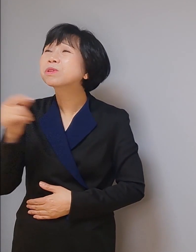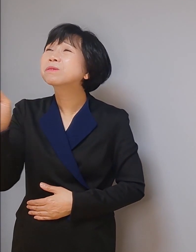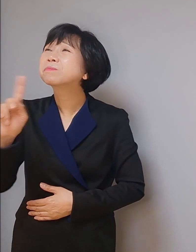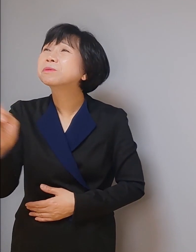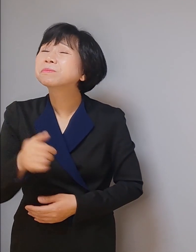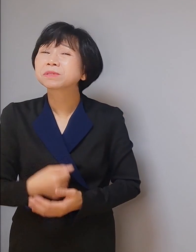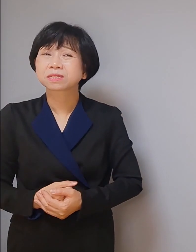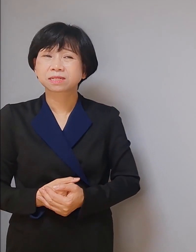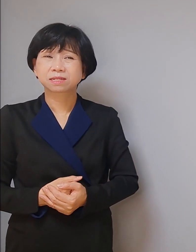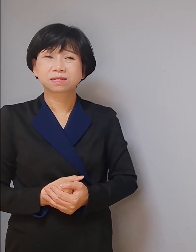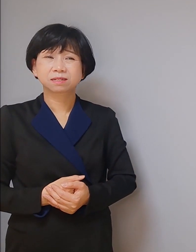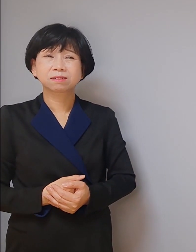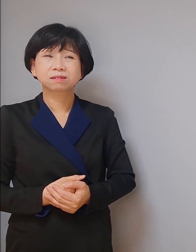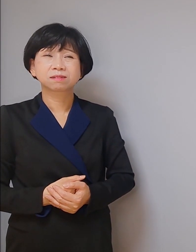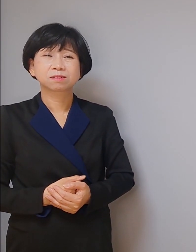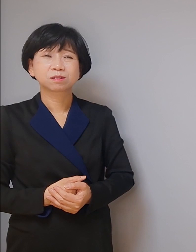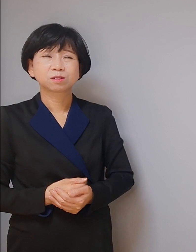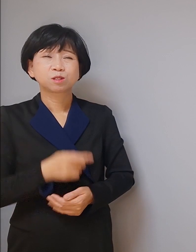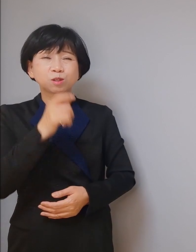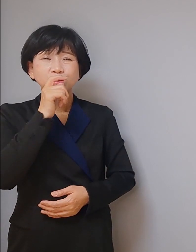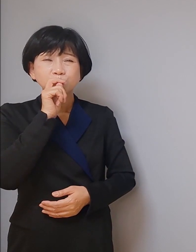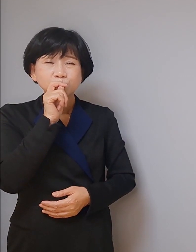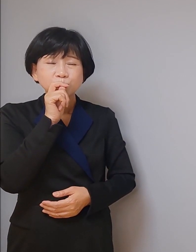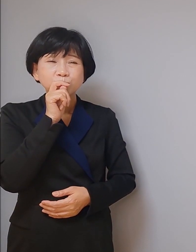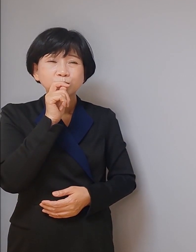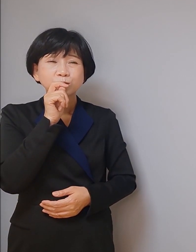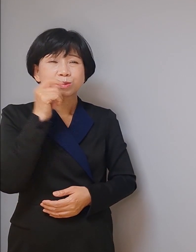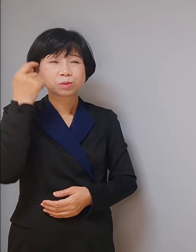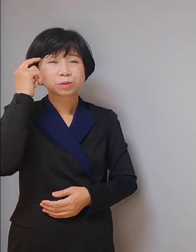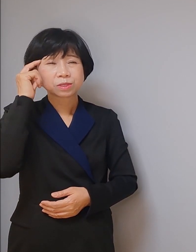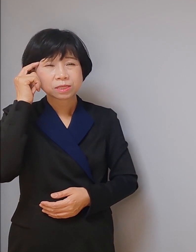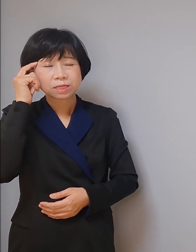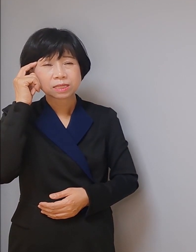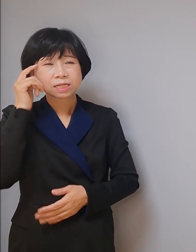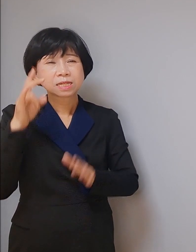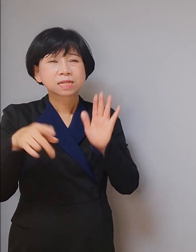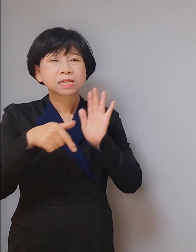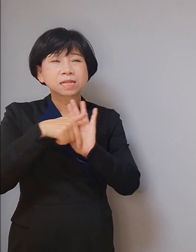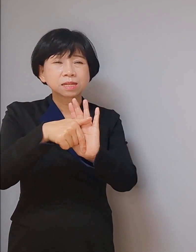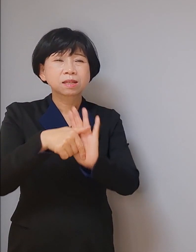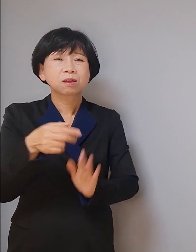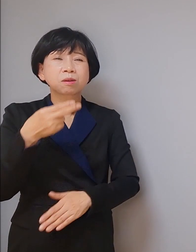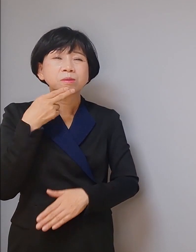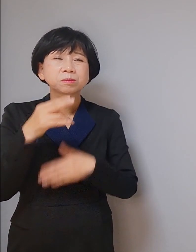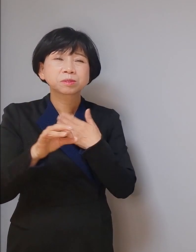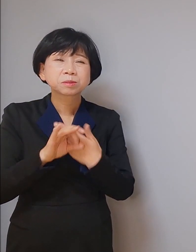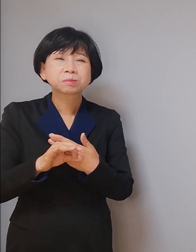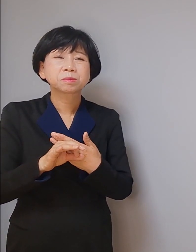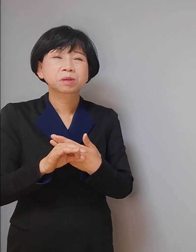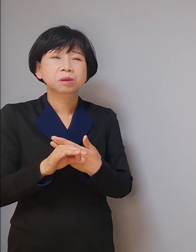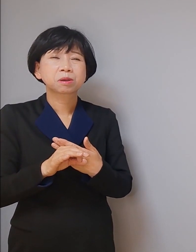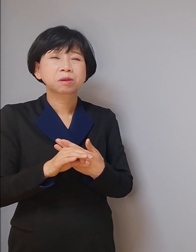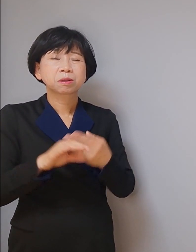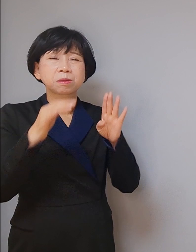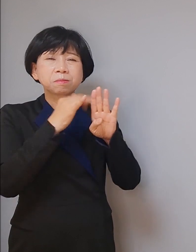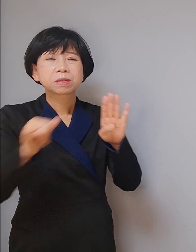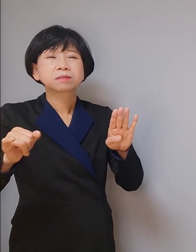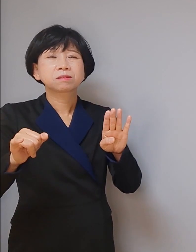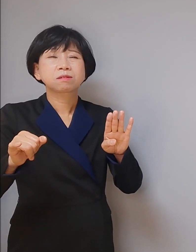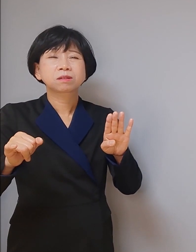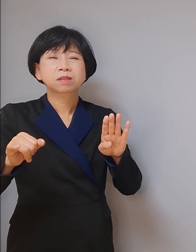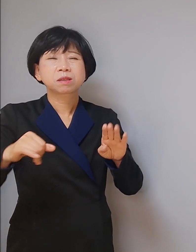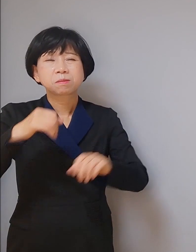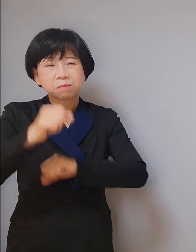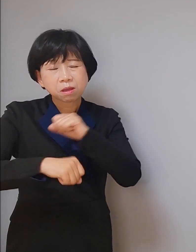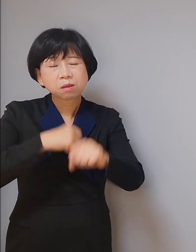묵시가 없으면 백성이 방자히 행하거니와 율법을 지키는 자는 복이 있느니라. 아멘. 여기